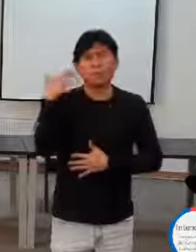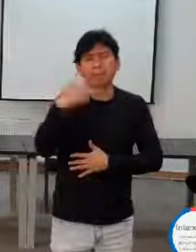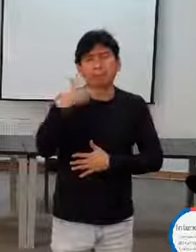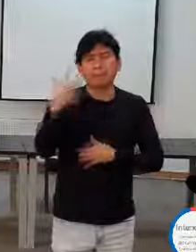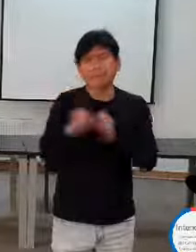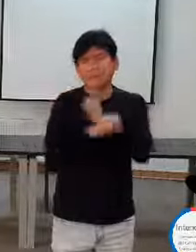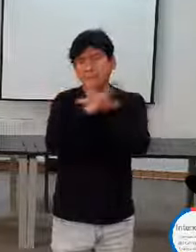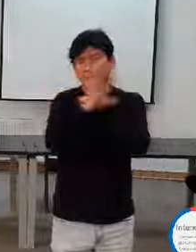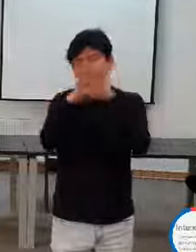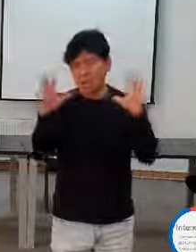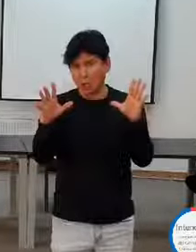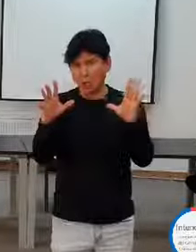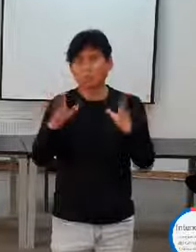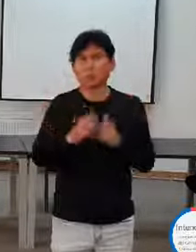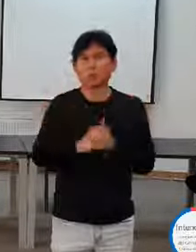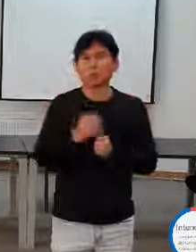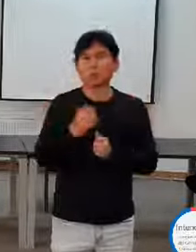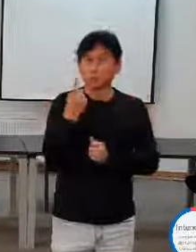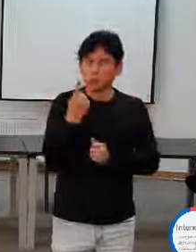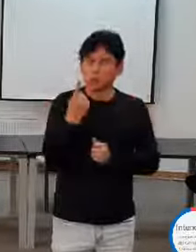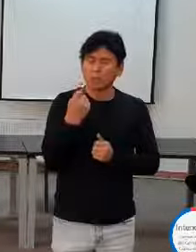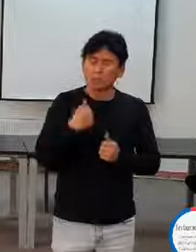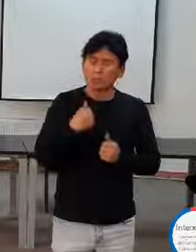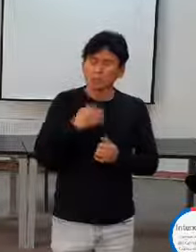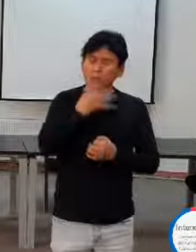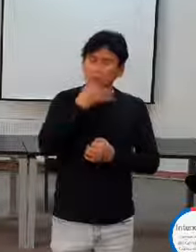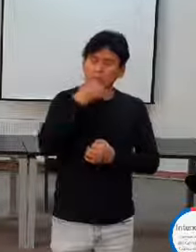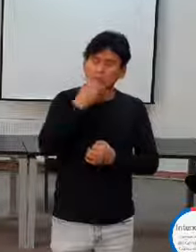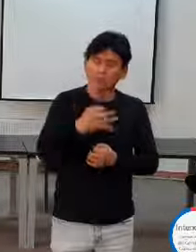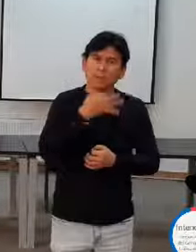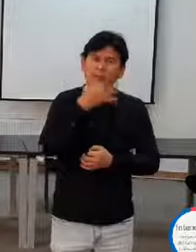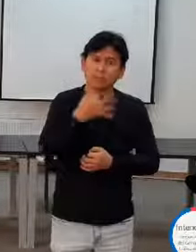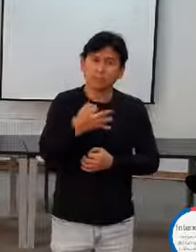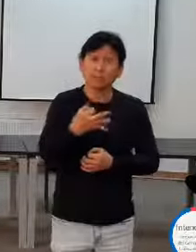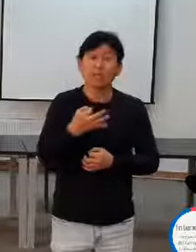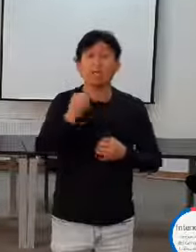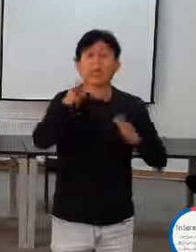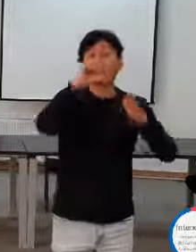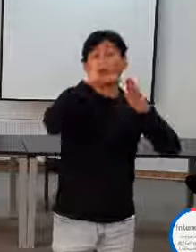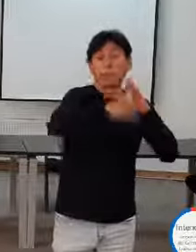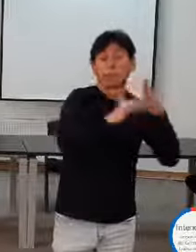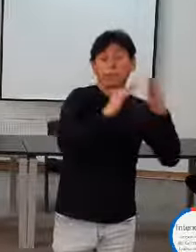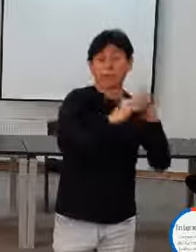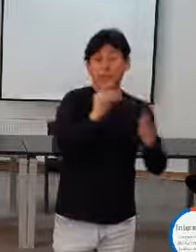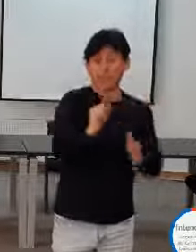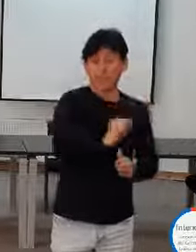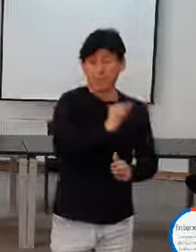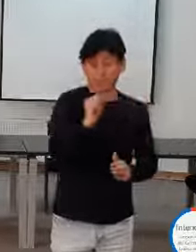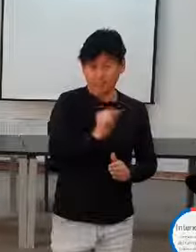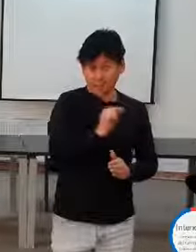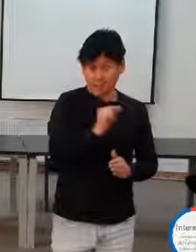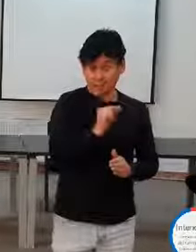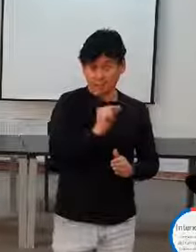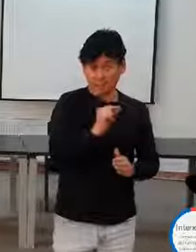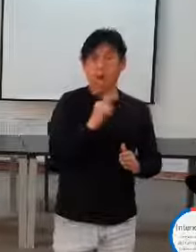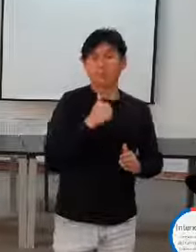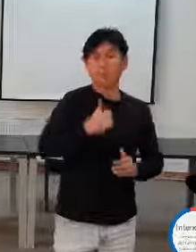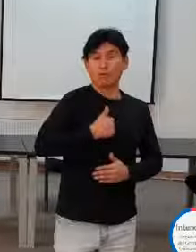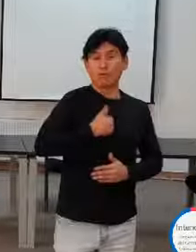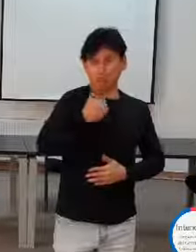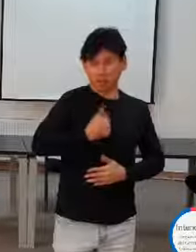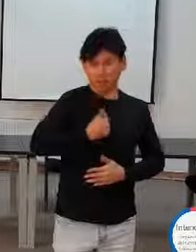aclarar y determinar y una de las cosas a las que yo he apelado y he llamado es que la cuarentena preventiva, insisto, preventiva y